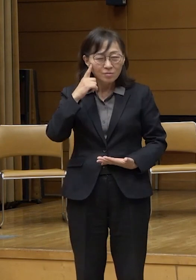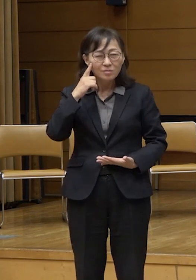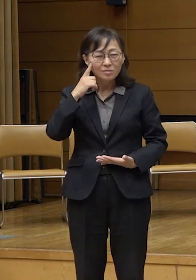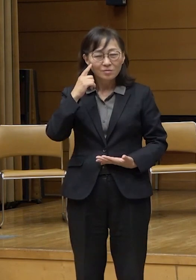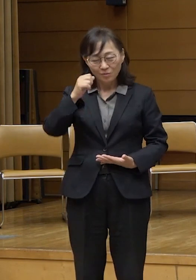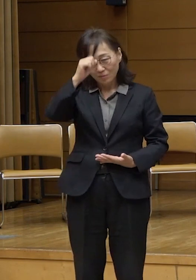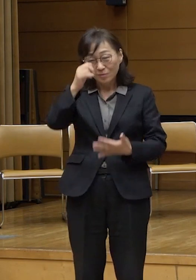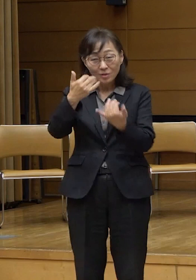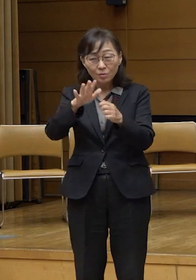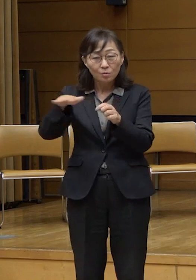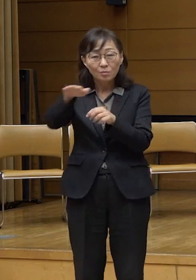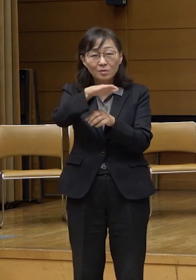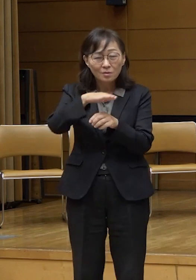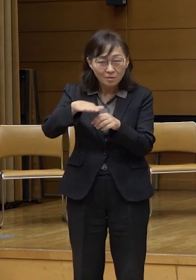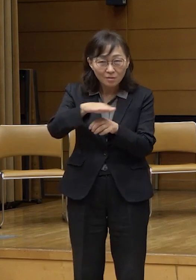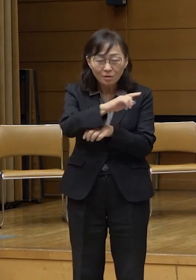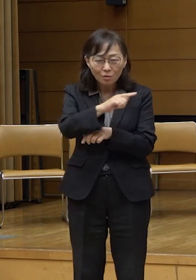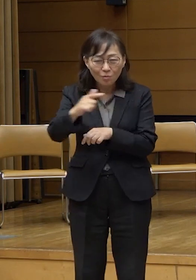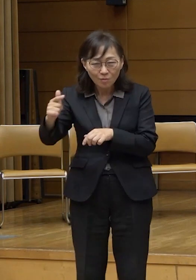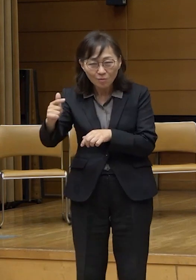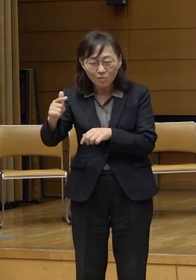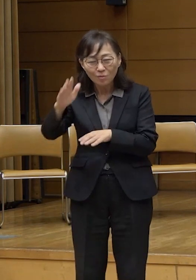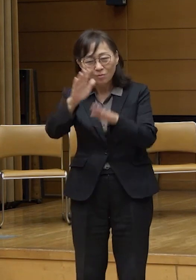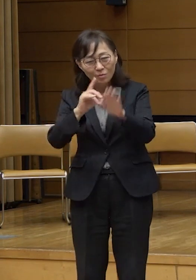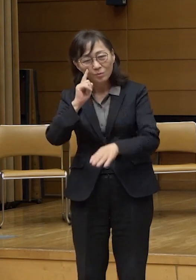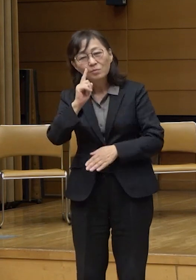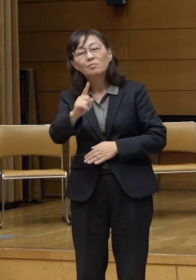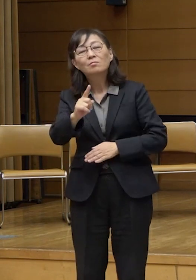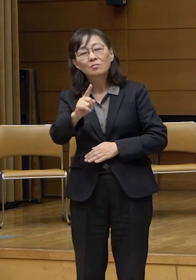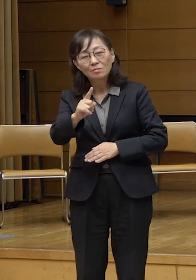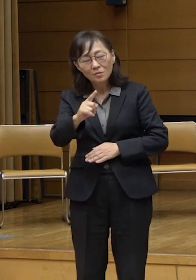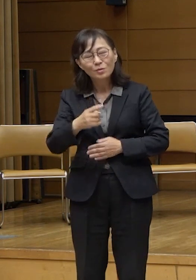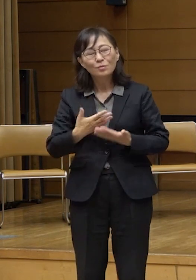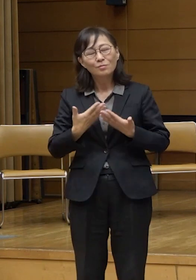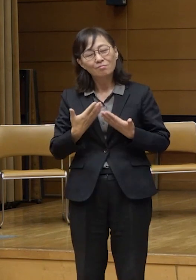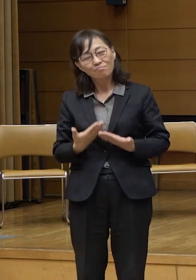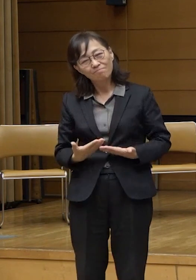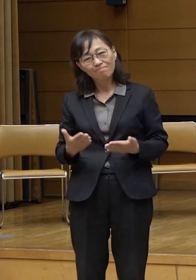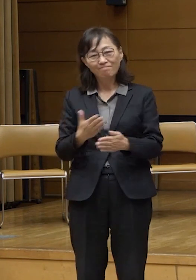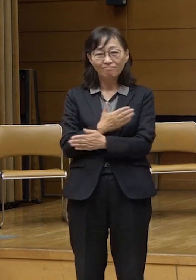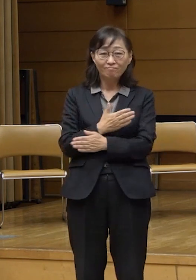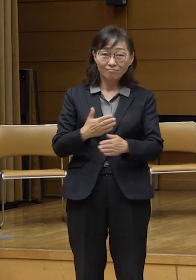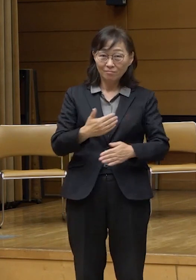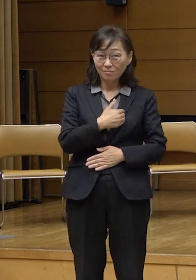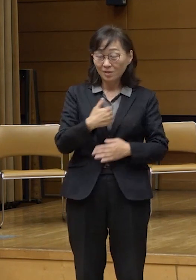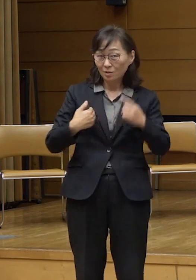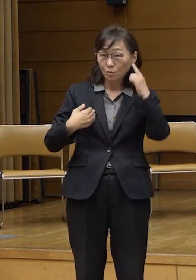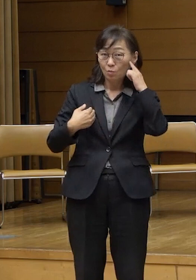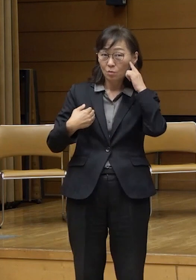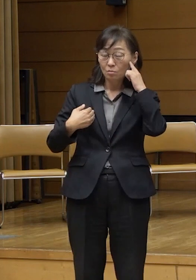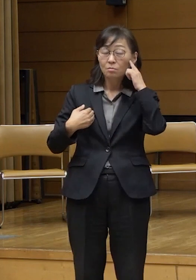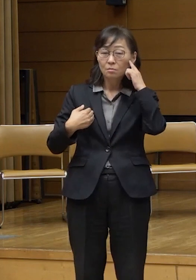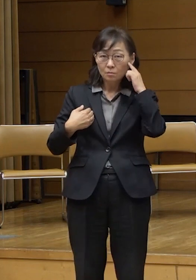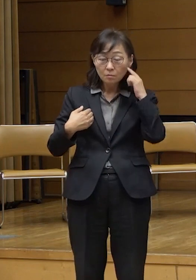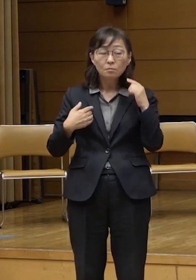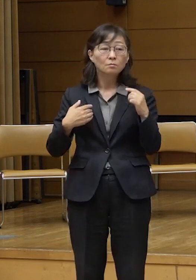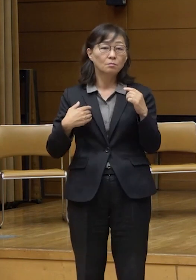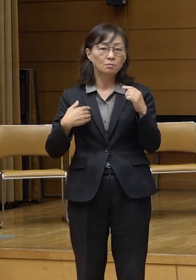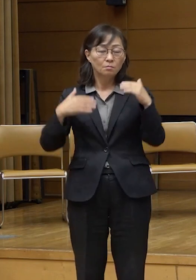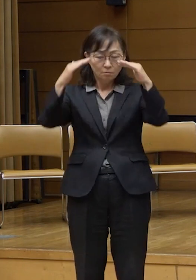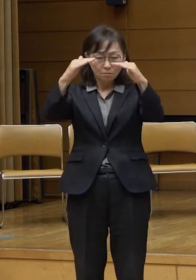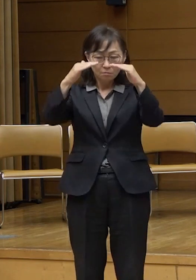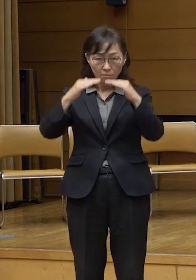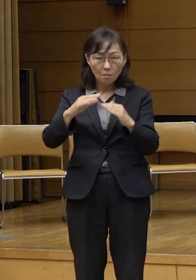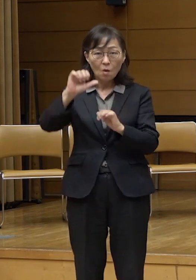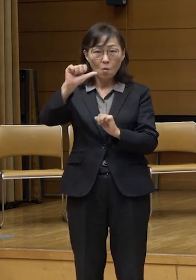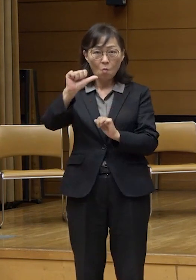れるという感じが今しております。しかしながら、これも岡部先生からありました。これになったからといって何か変化があったの